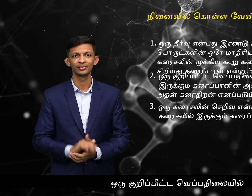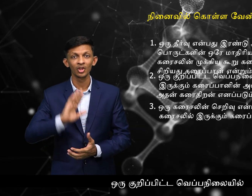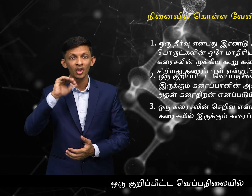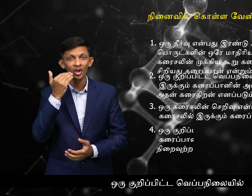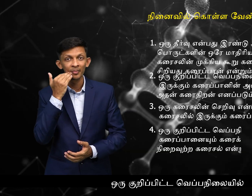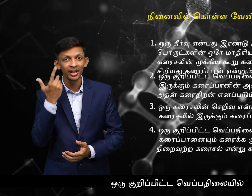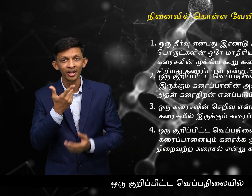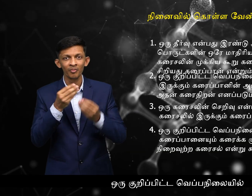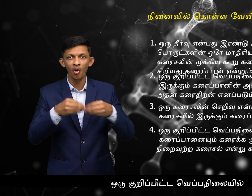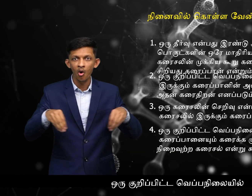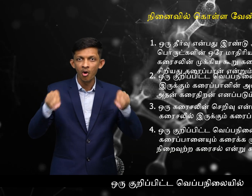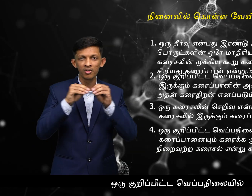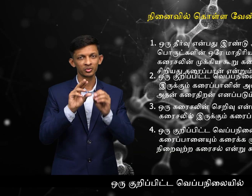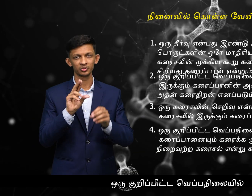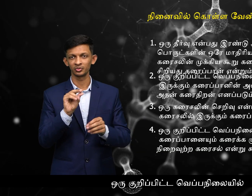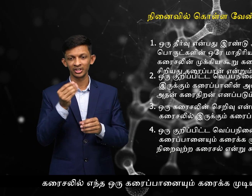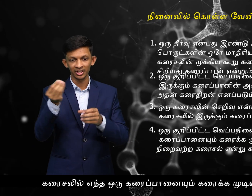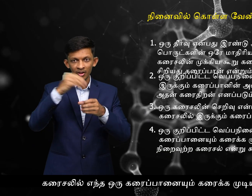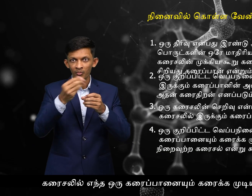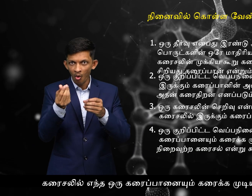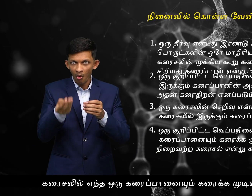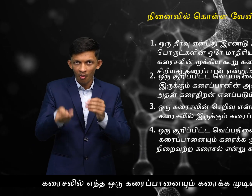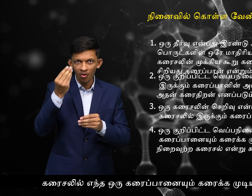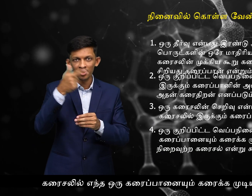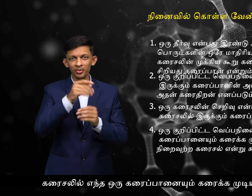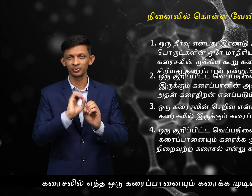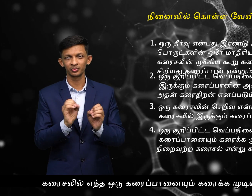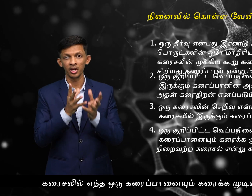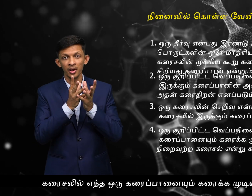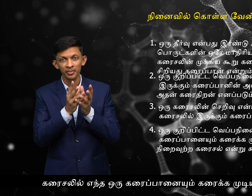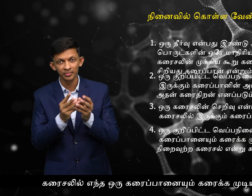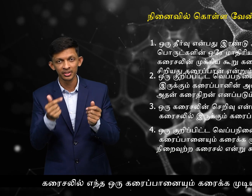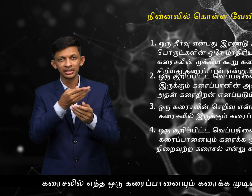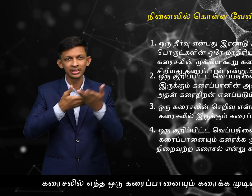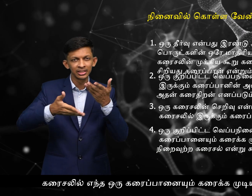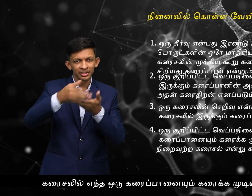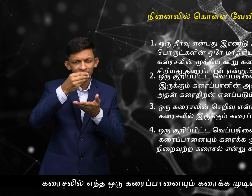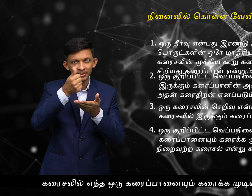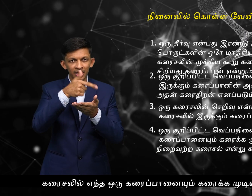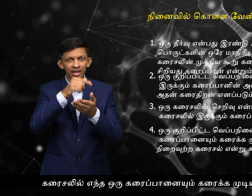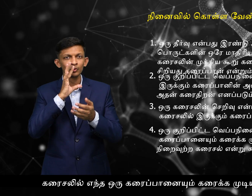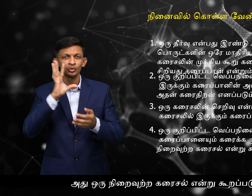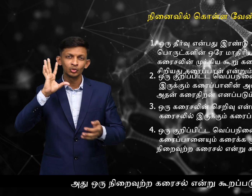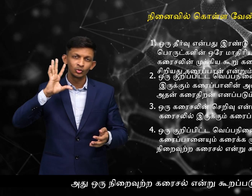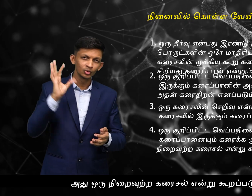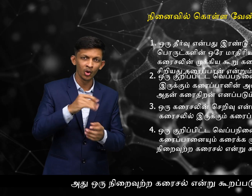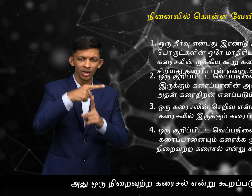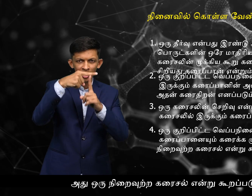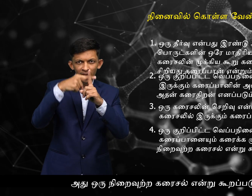ஒரு குறிப்பிட்ட வெப்பநிலையில் கரைசலில் எந்த ஒரு கரைப்பானையும் கரைக்க முடியாது என்றால் அது ஒரு